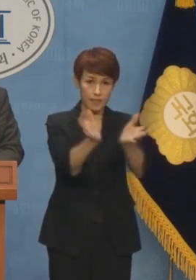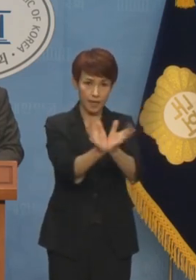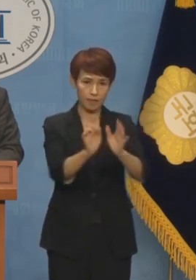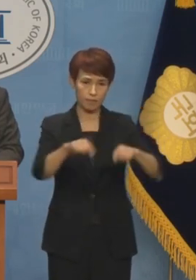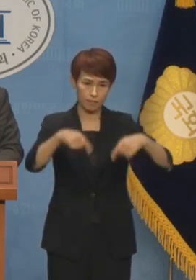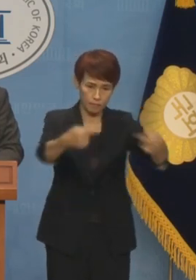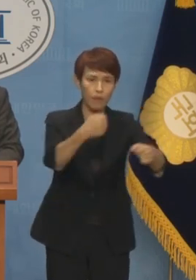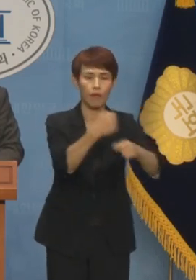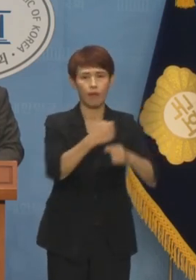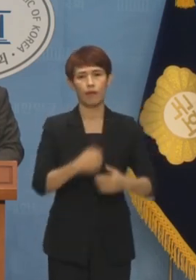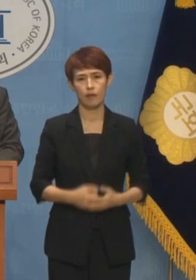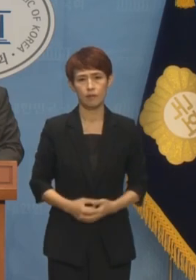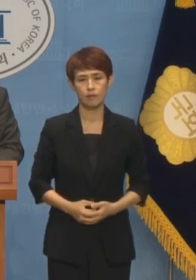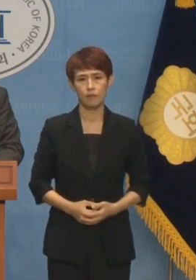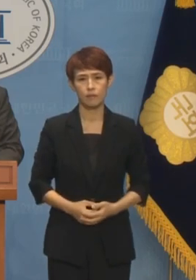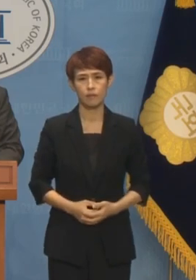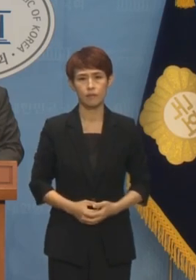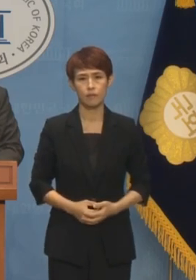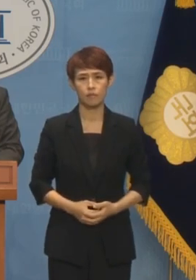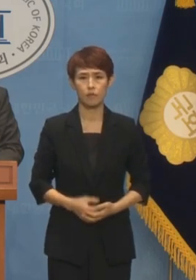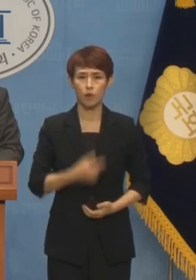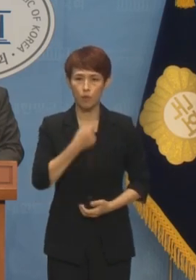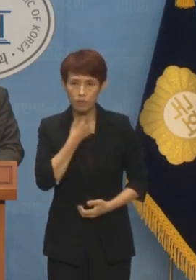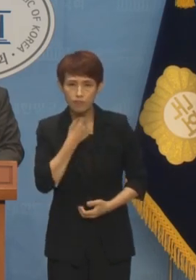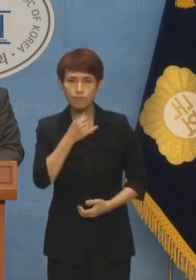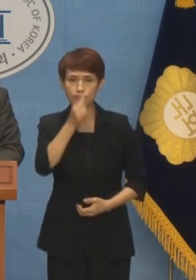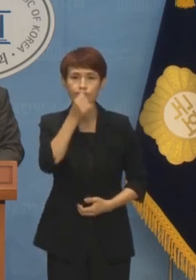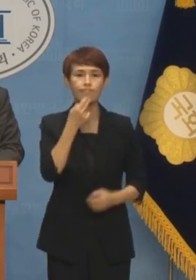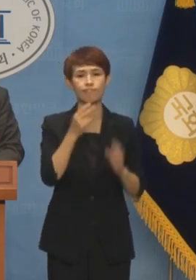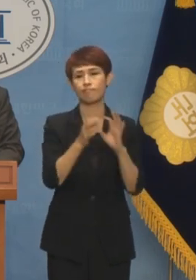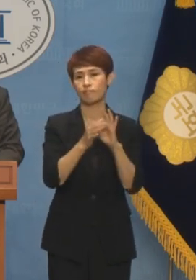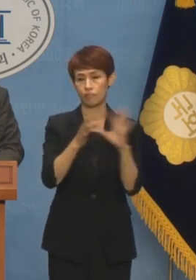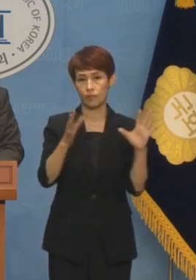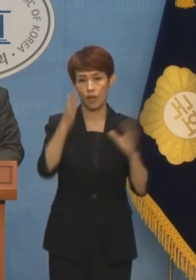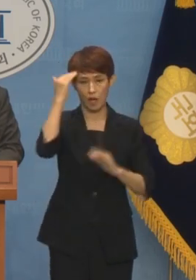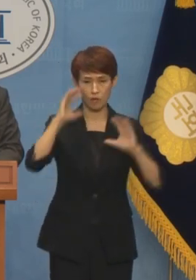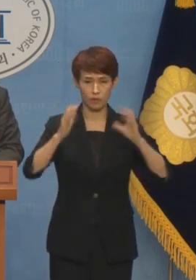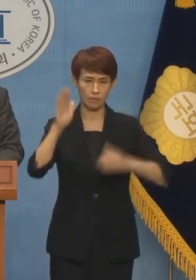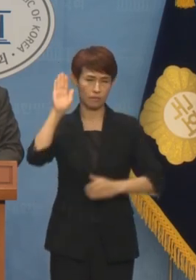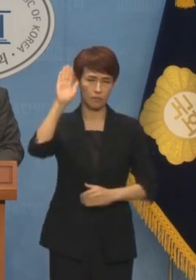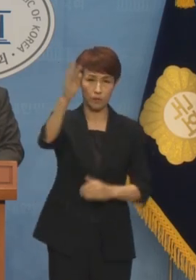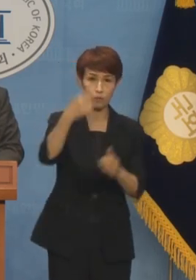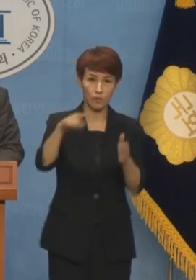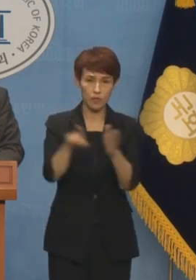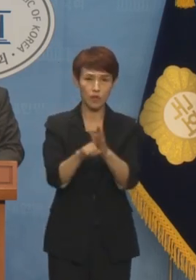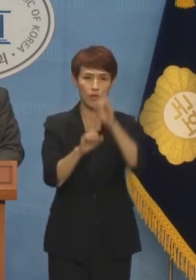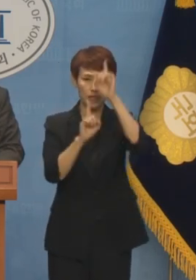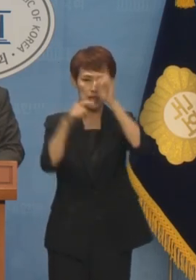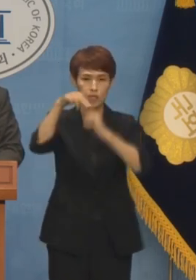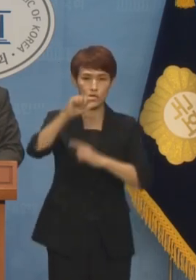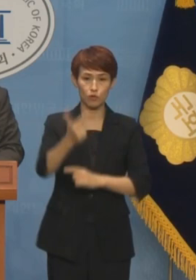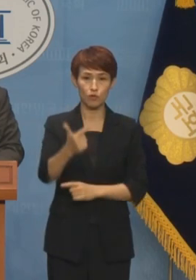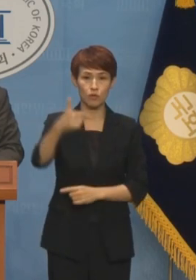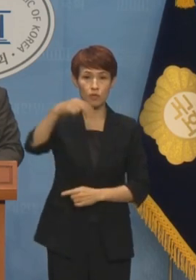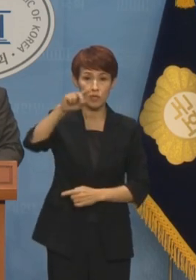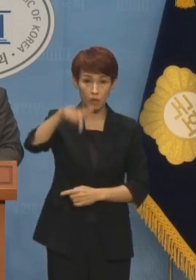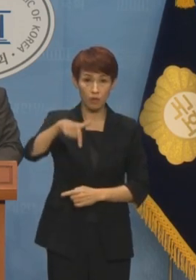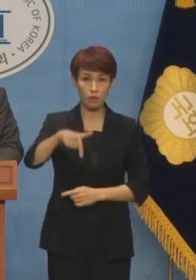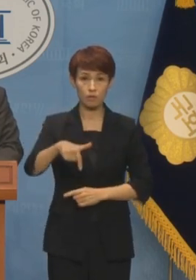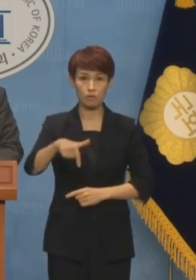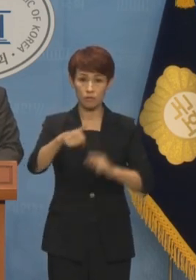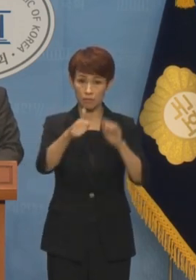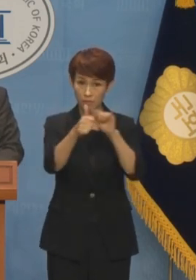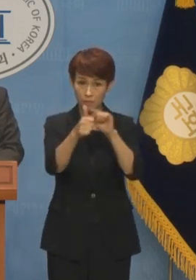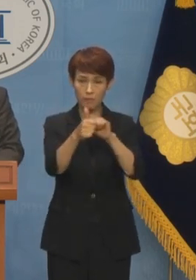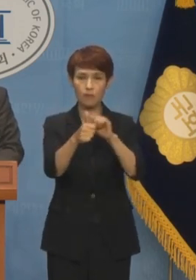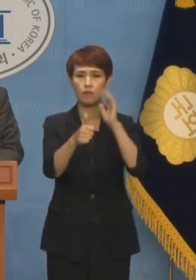합니다. 본인이 원하건 원하지 않건 대한민국의 미래를 위해 이준석 대표를 대통령으로 만들어야